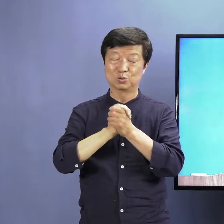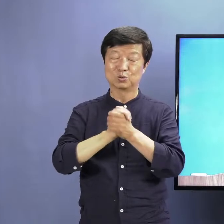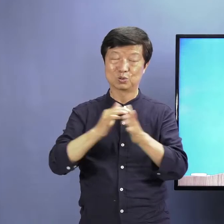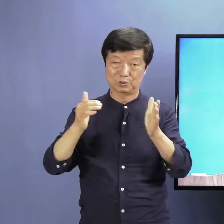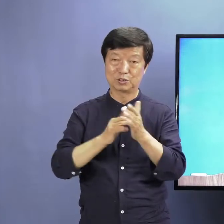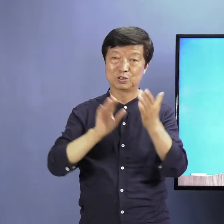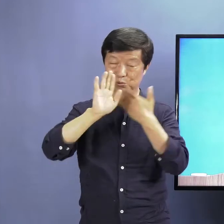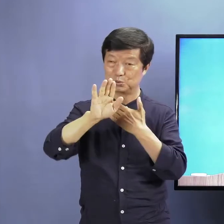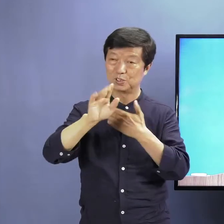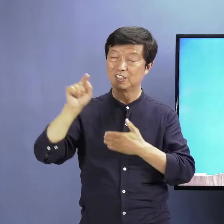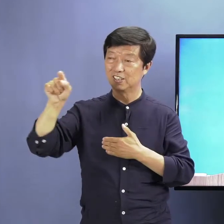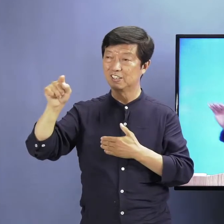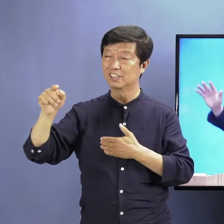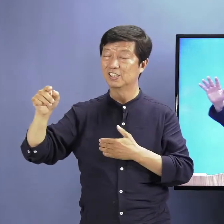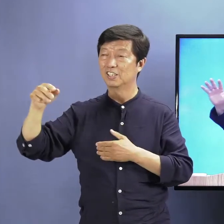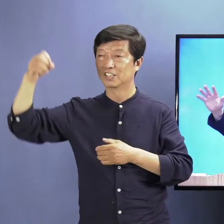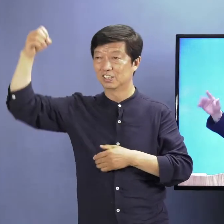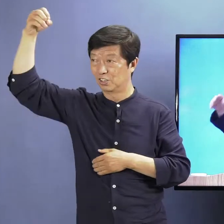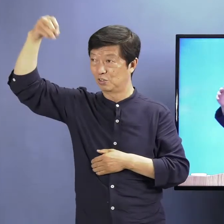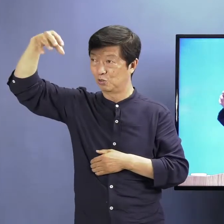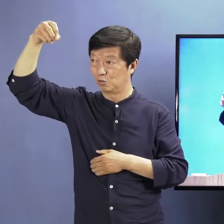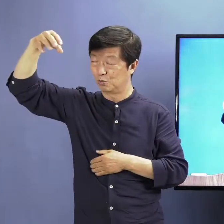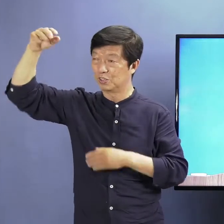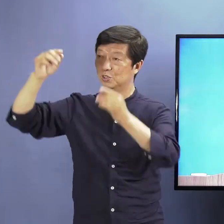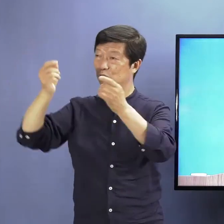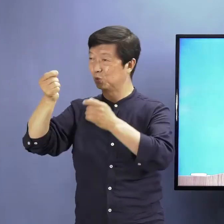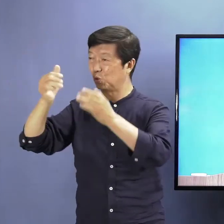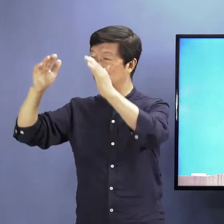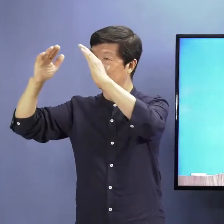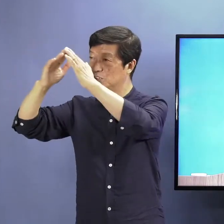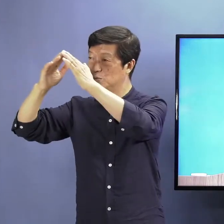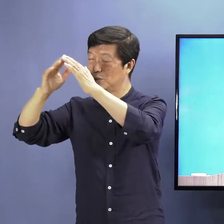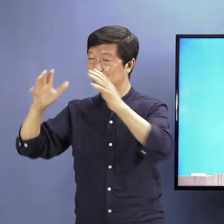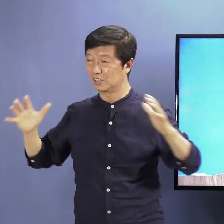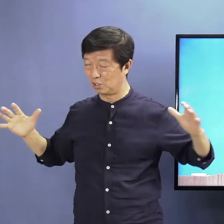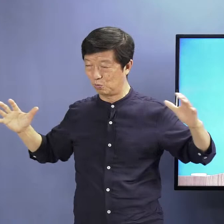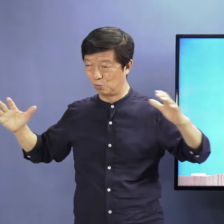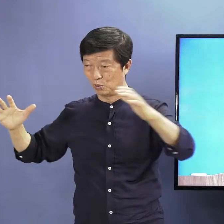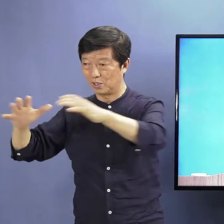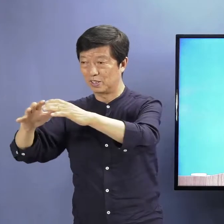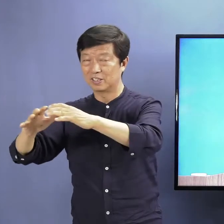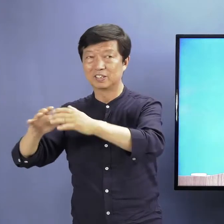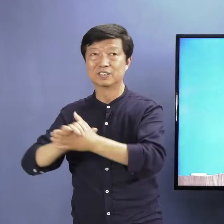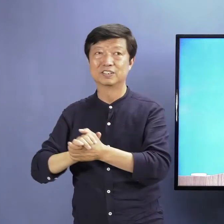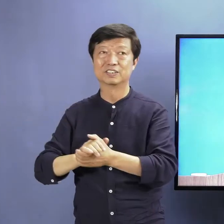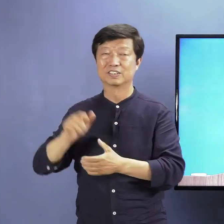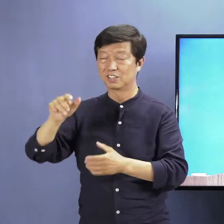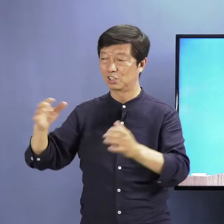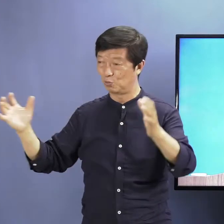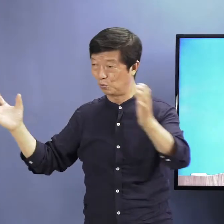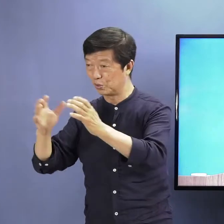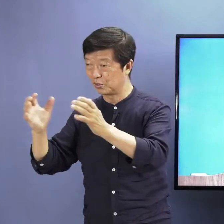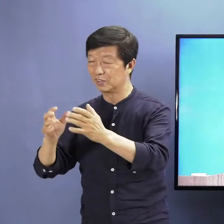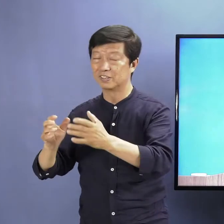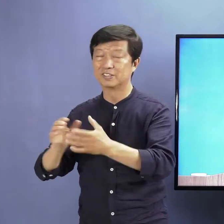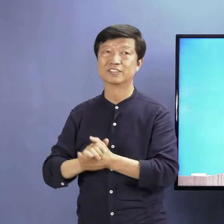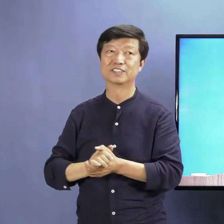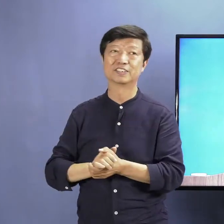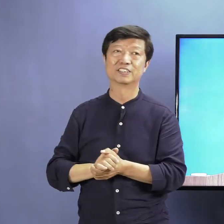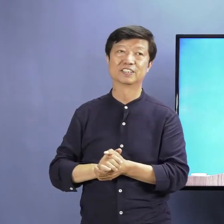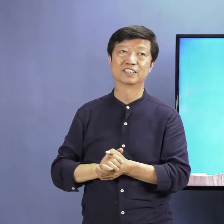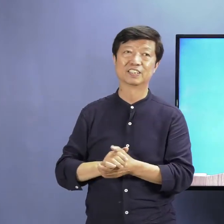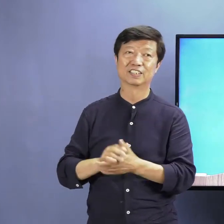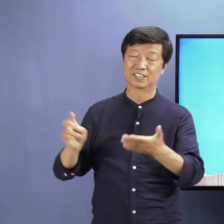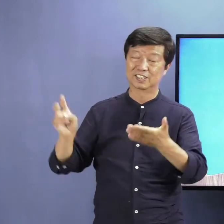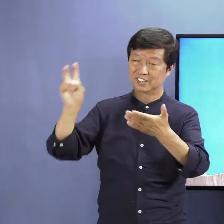그래서 이제 한참 막 기도하다가 애들이 정말 뜨겁게 기도했어요. 그러다가 거기 모여서 찬양인도자 와서